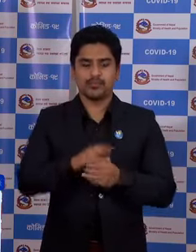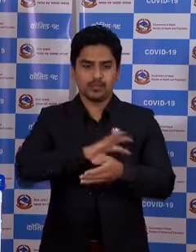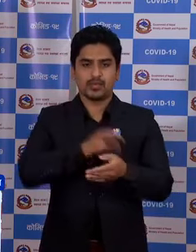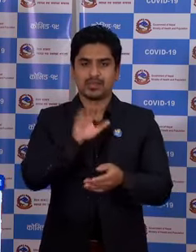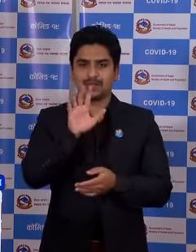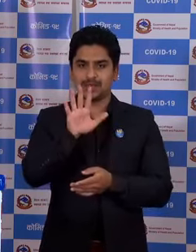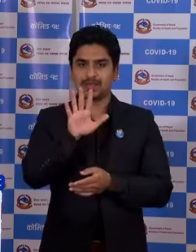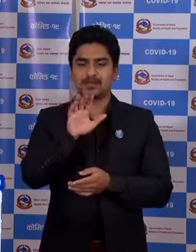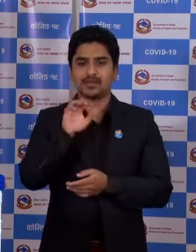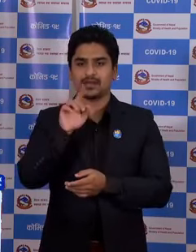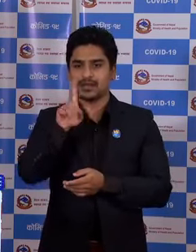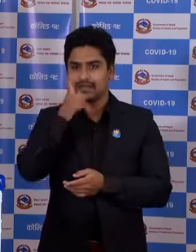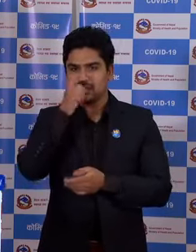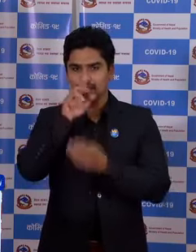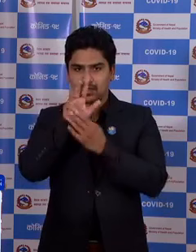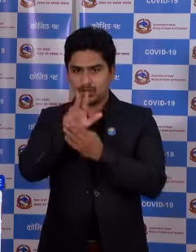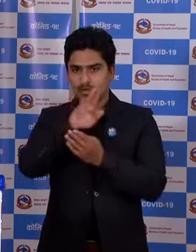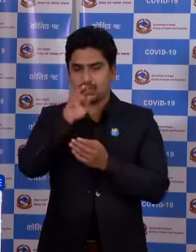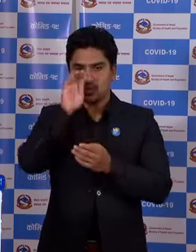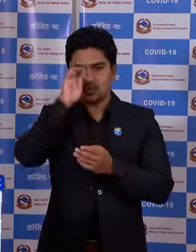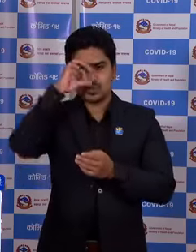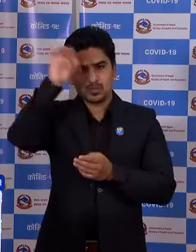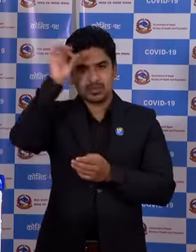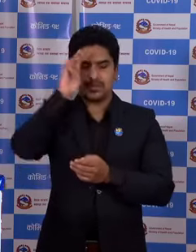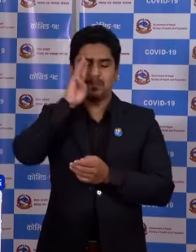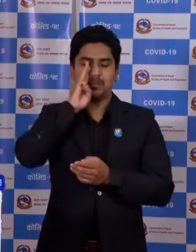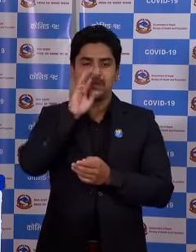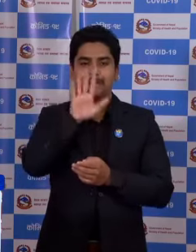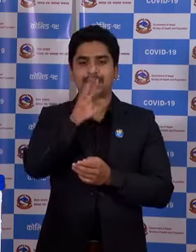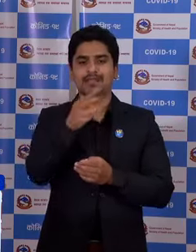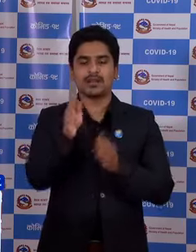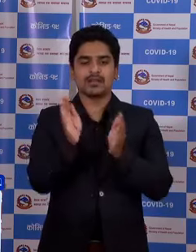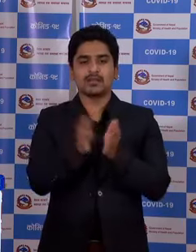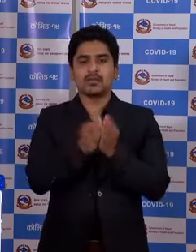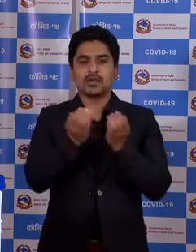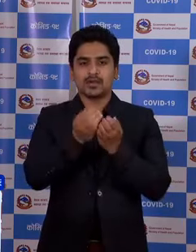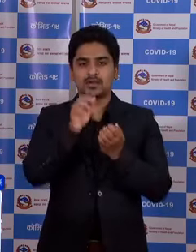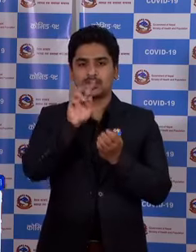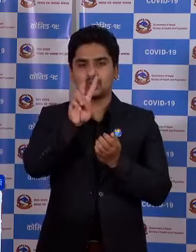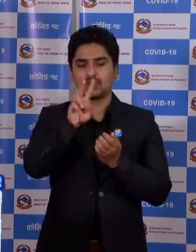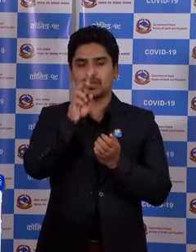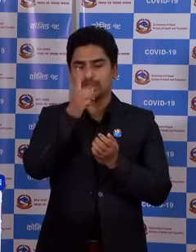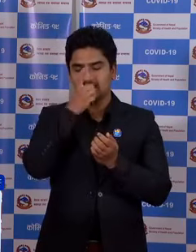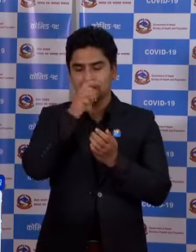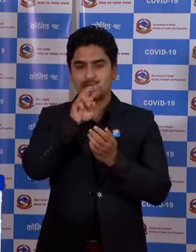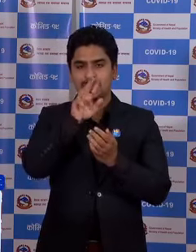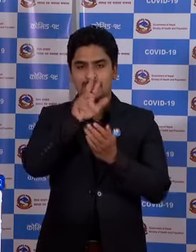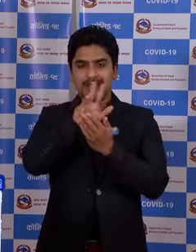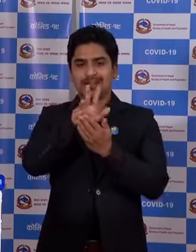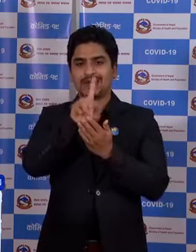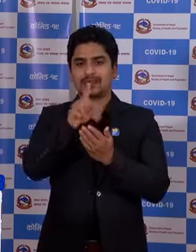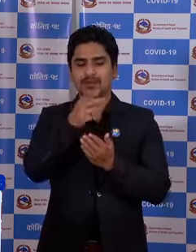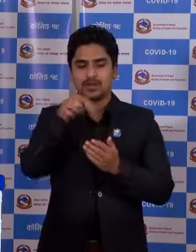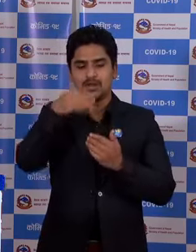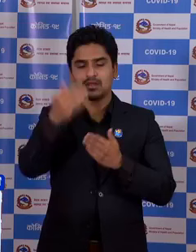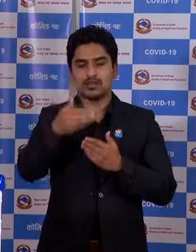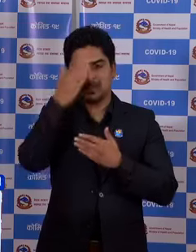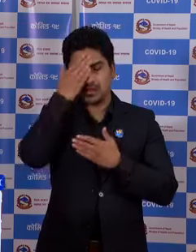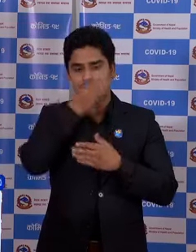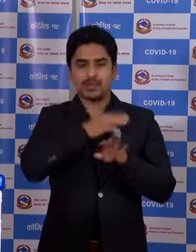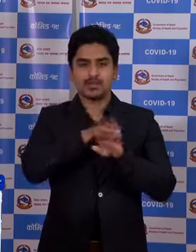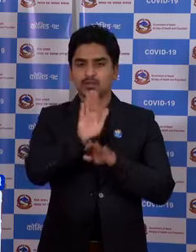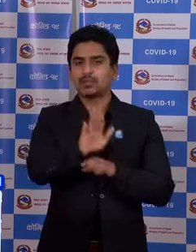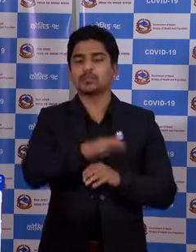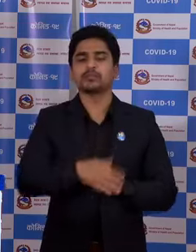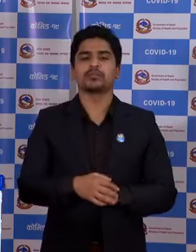प्रदेश नम्बर 5 109 र सुदूरपश्चिम प्रदेशमा 5 जना गरी कुल 291 जना हालसम्म सङ्क्रमितको सङ्ख्या रहेको